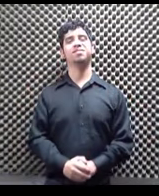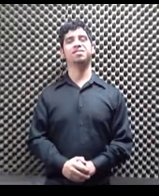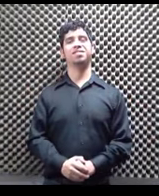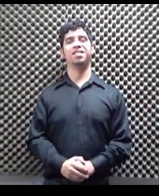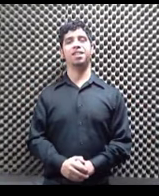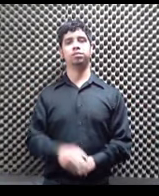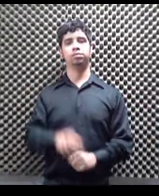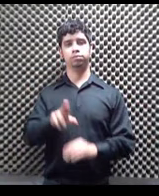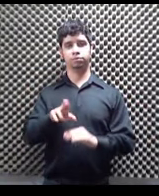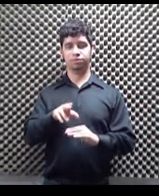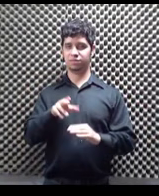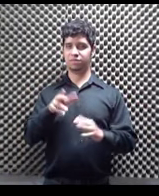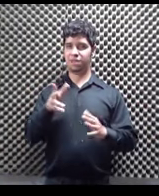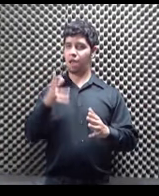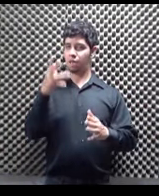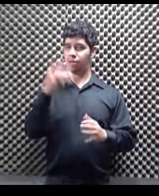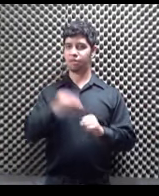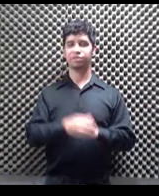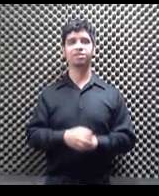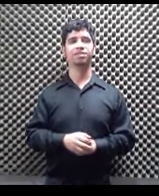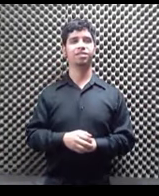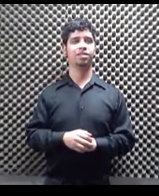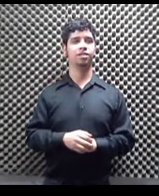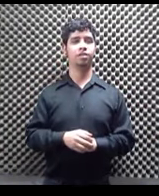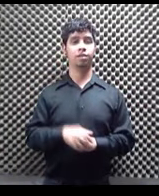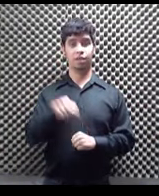Y se volvió a meter. Bien bello. Ay, Dios mío.